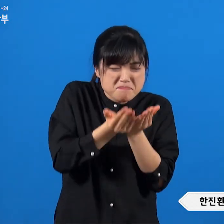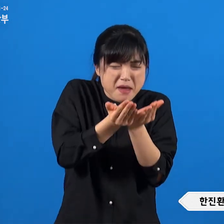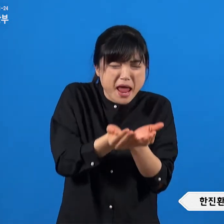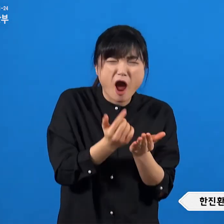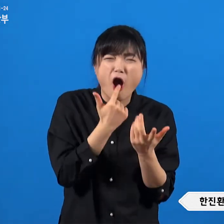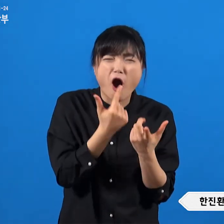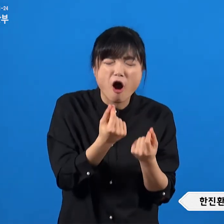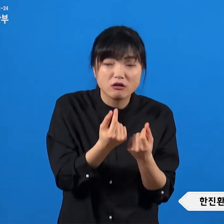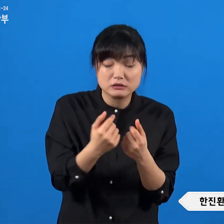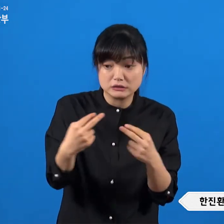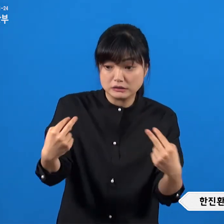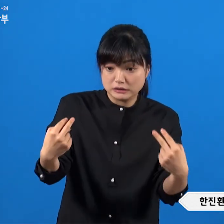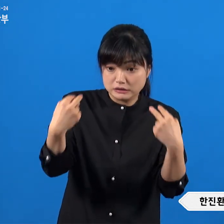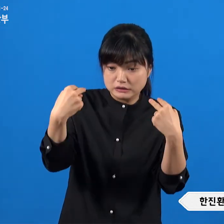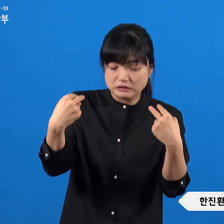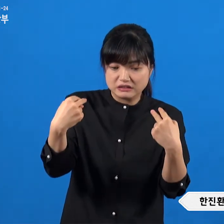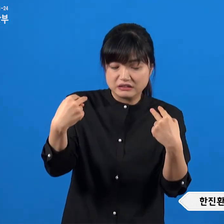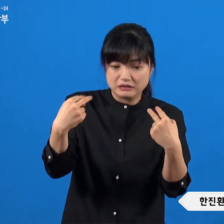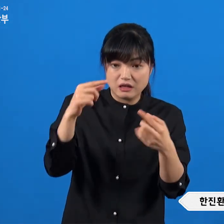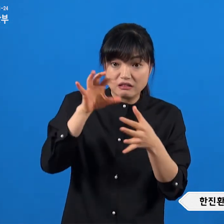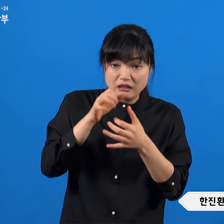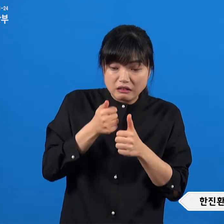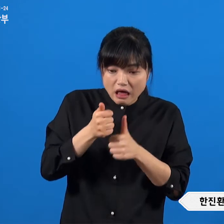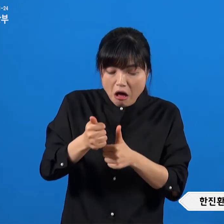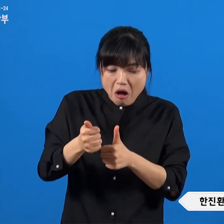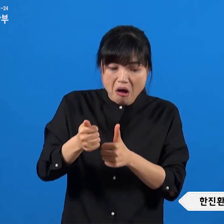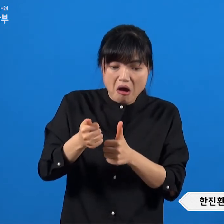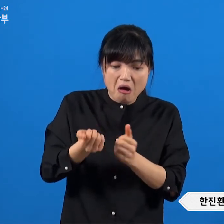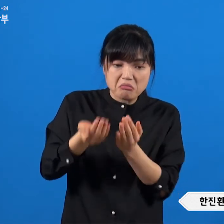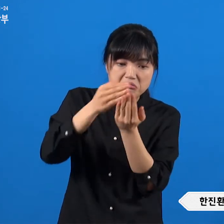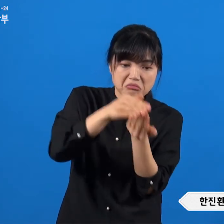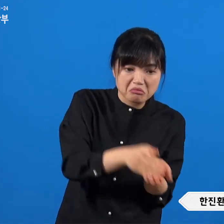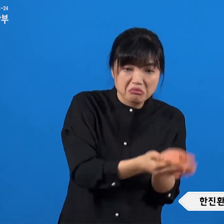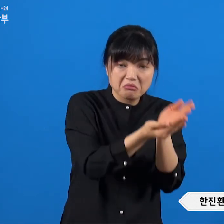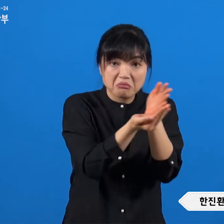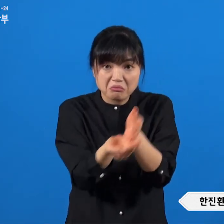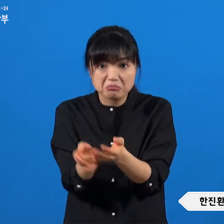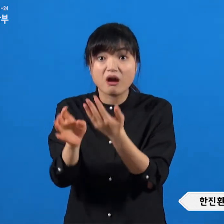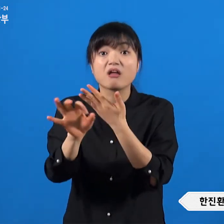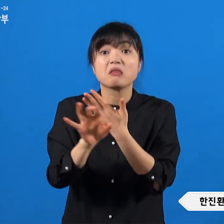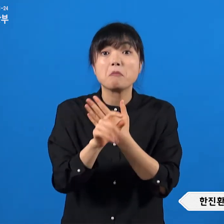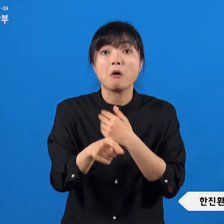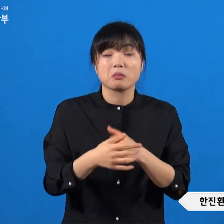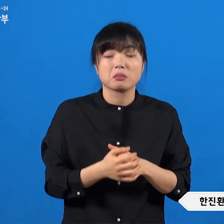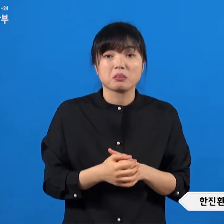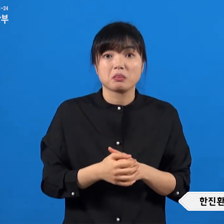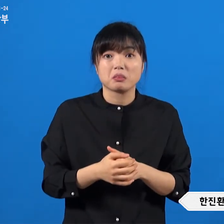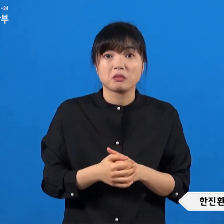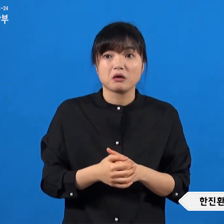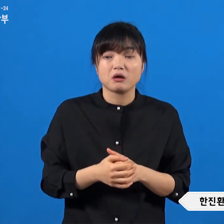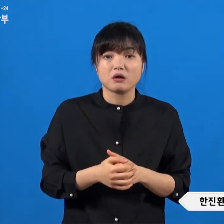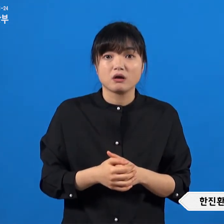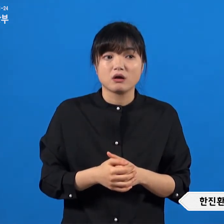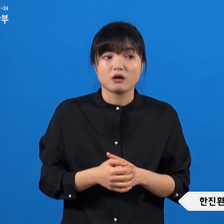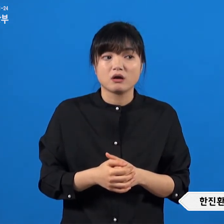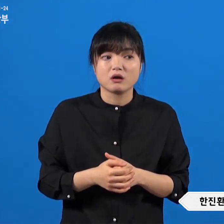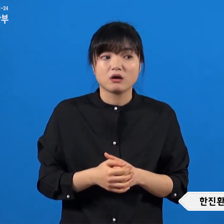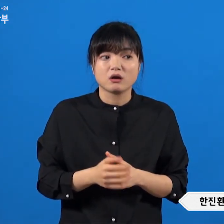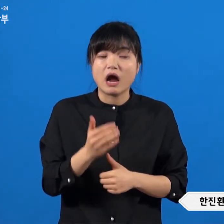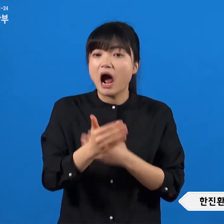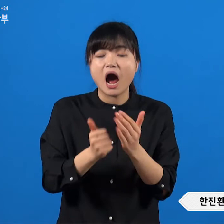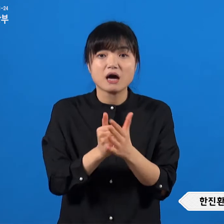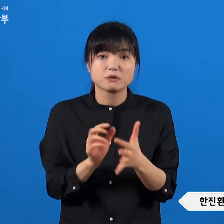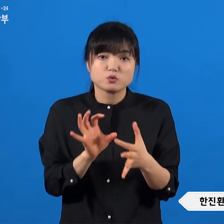시선 따라서 이리 요동치고 저리 요동치고 그러고 있다면, 그러면 나는 하나님에게 속해 있는